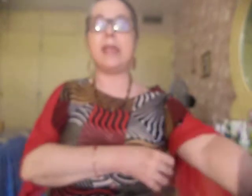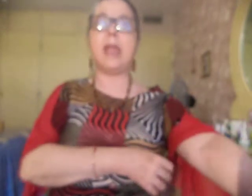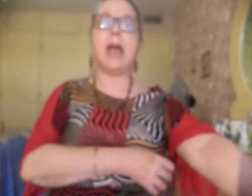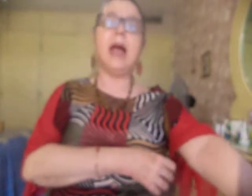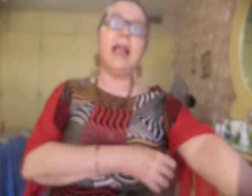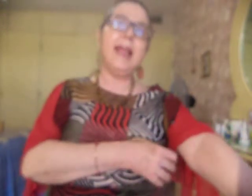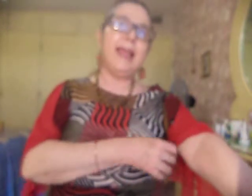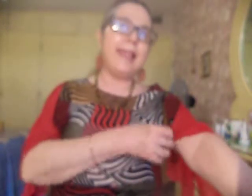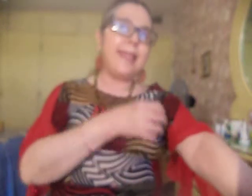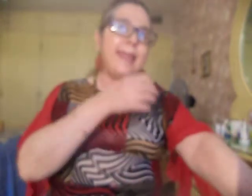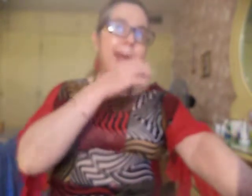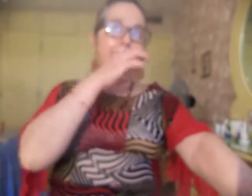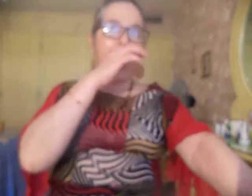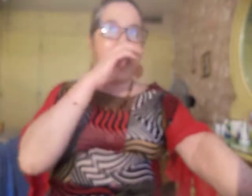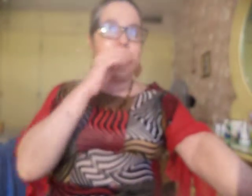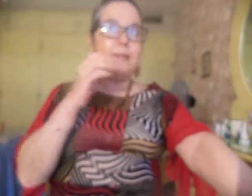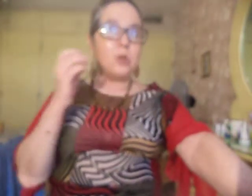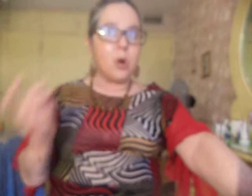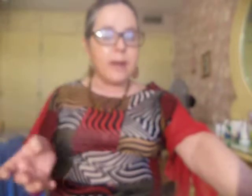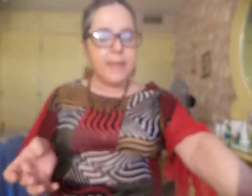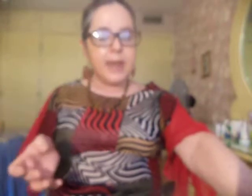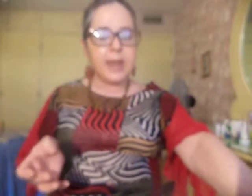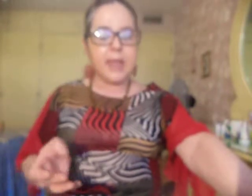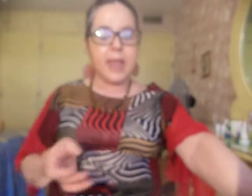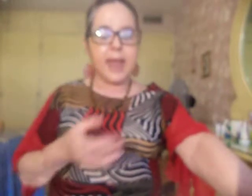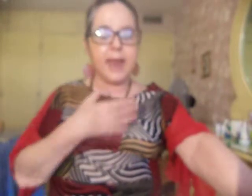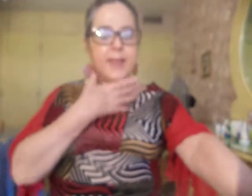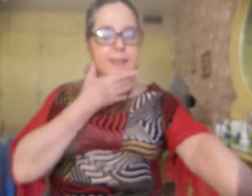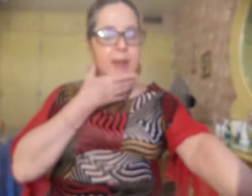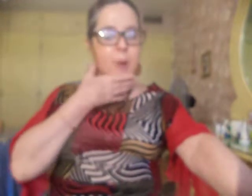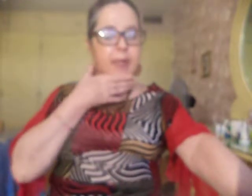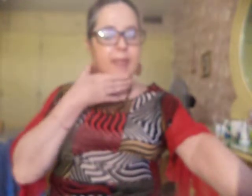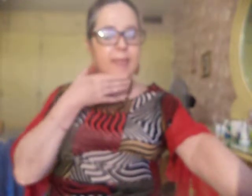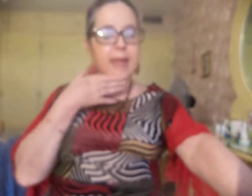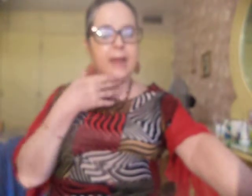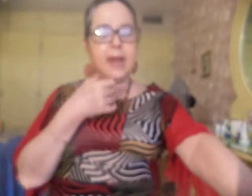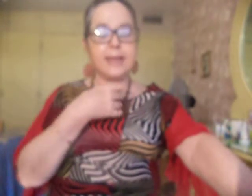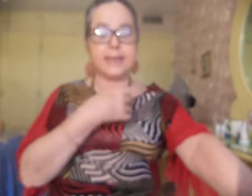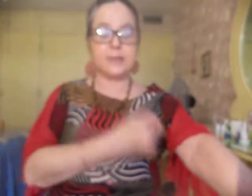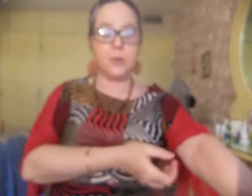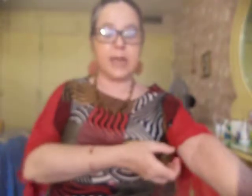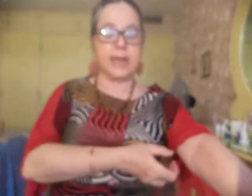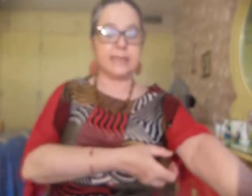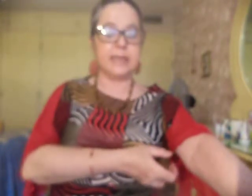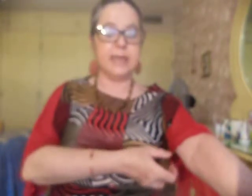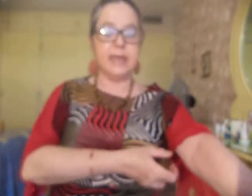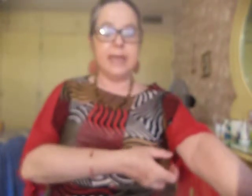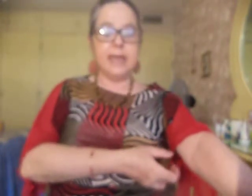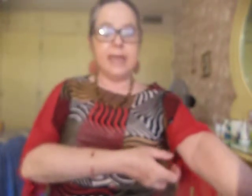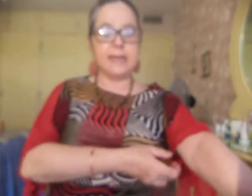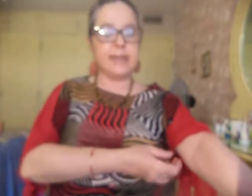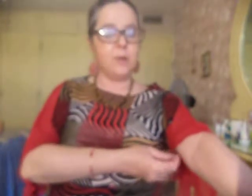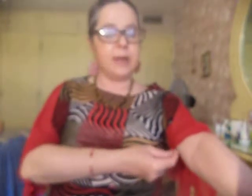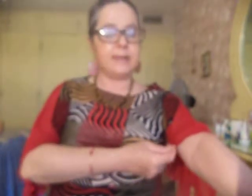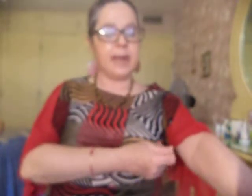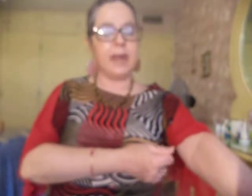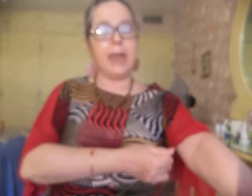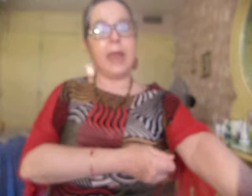energía que te dan el doble de energía de lo que te dan las azúcares y se encuentran